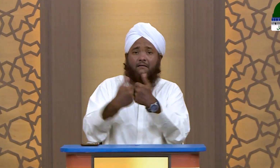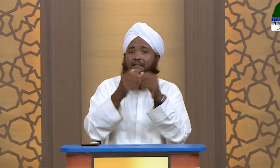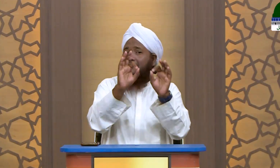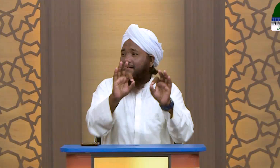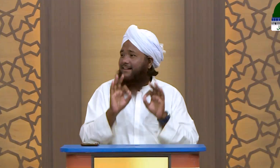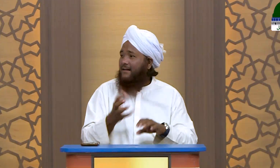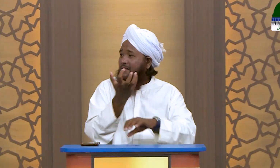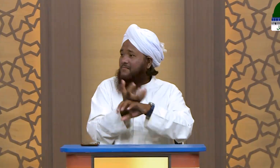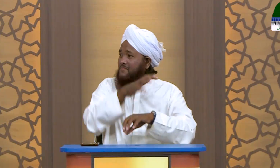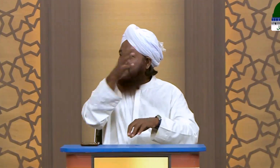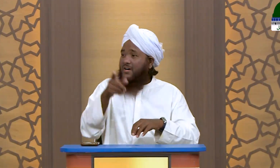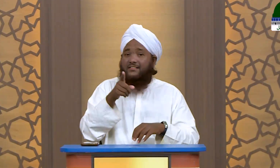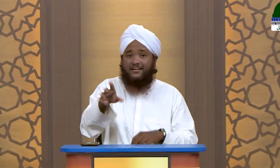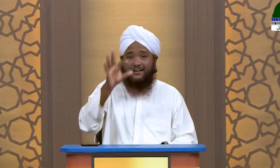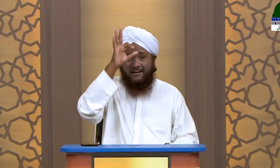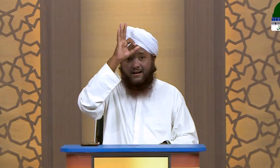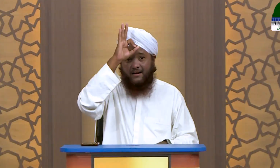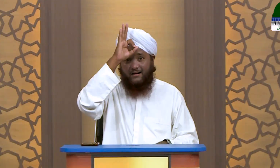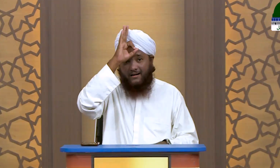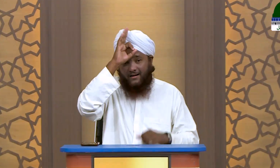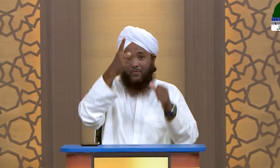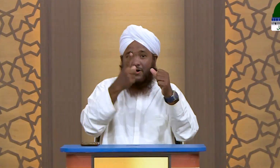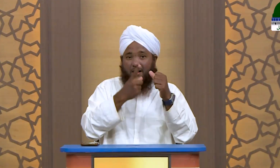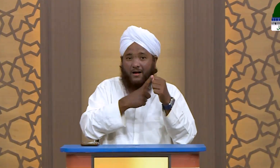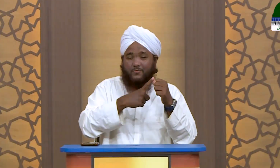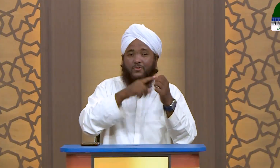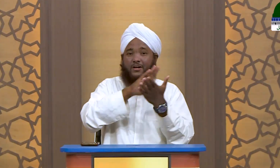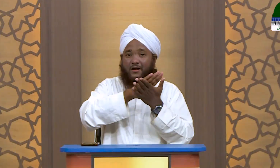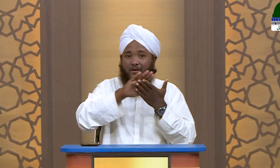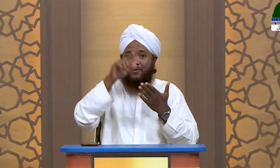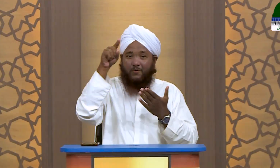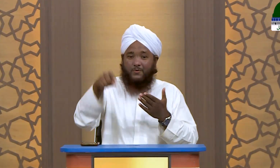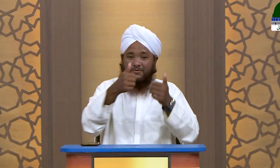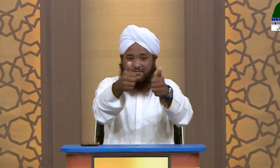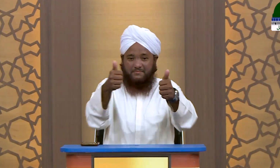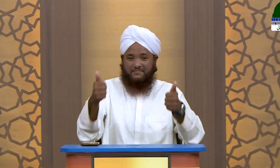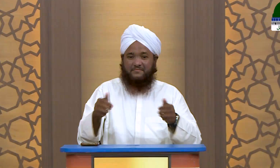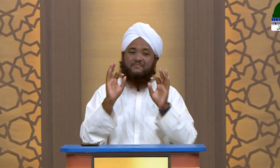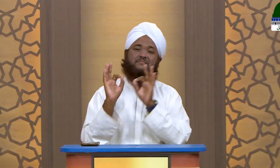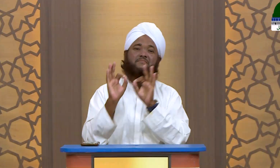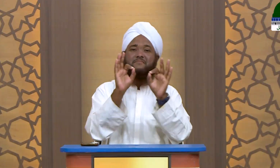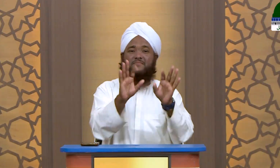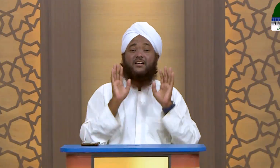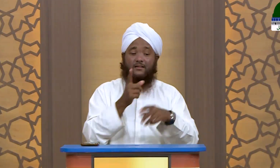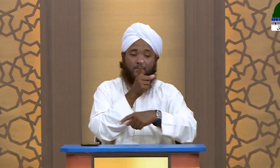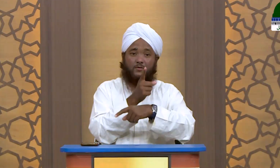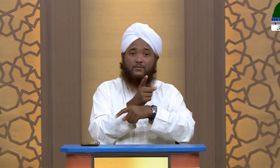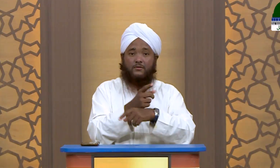یہی حضرت سیدنا امام ابو عبداللہ حسین رضی اللہ عنہ کی مجلس ہے۔ مزید فرمایا اس حلقے میں مذاق مسخری نام